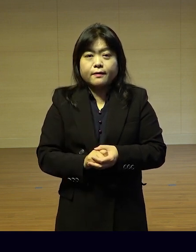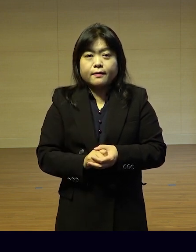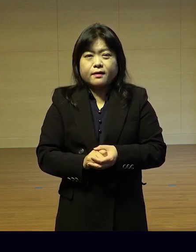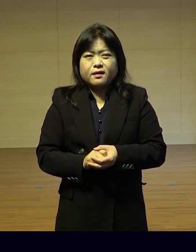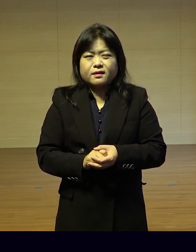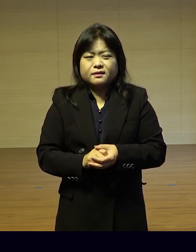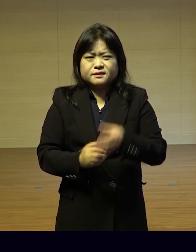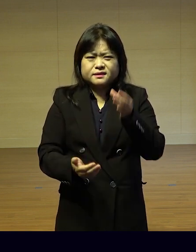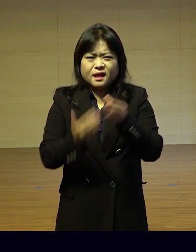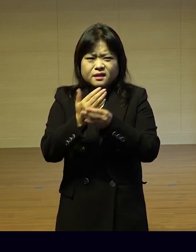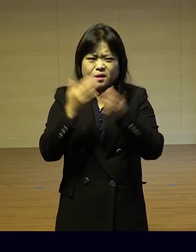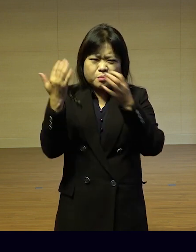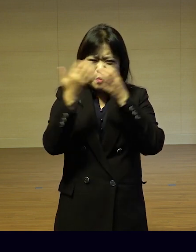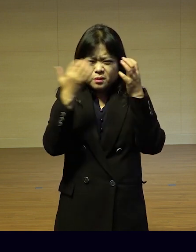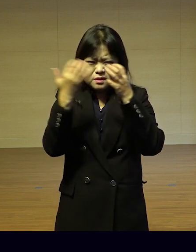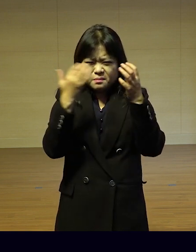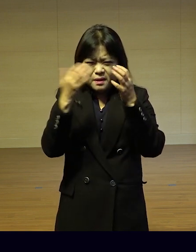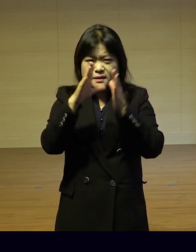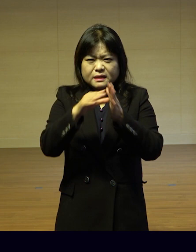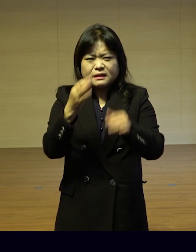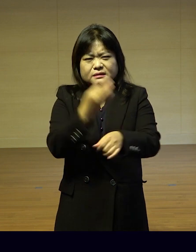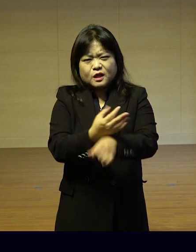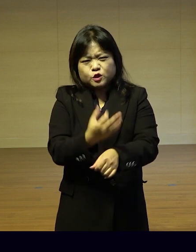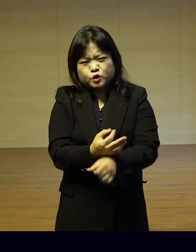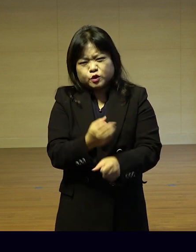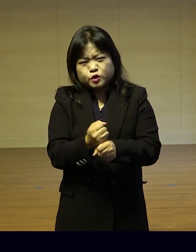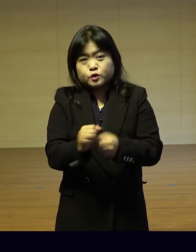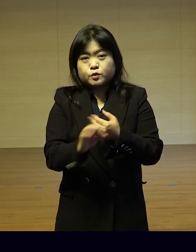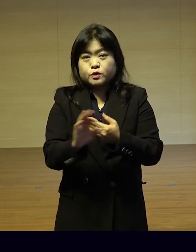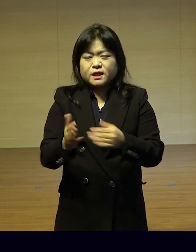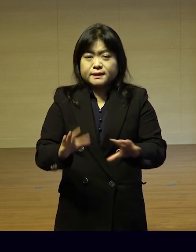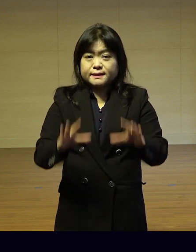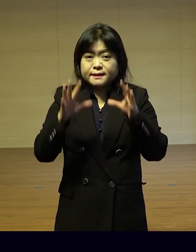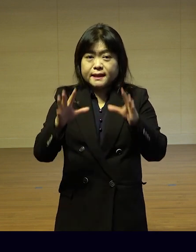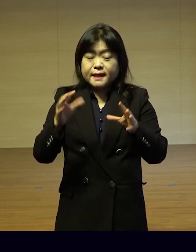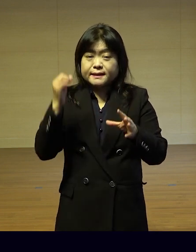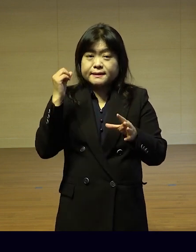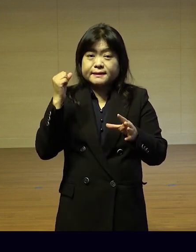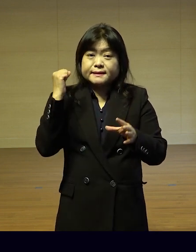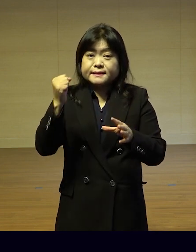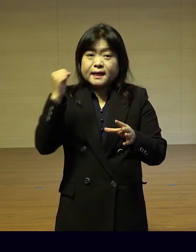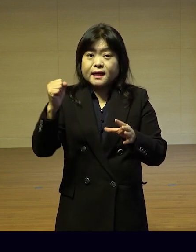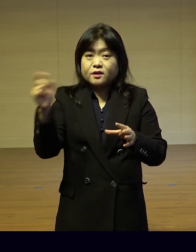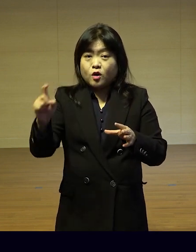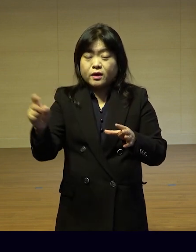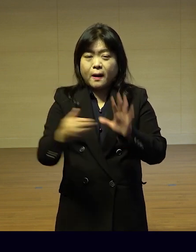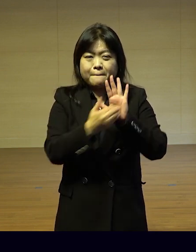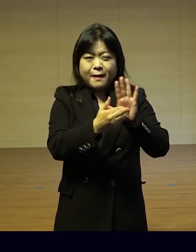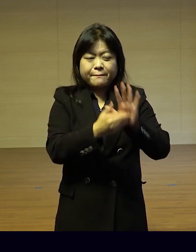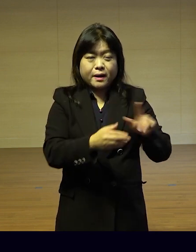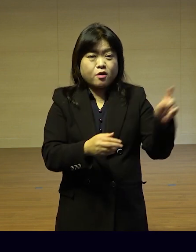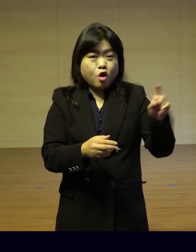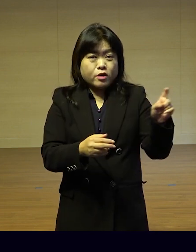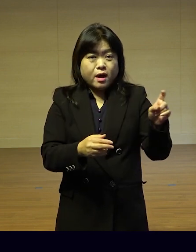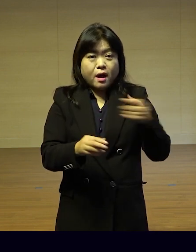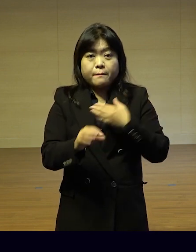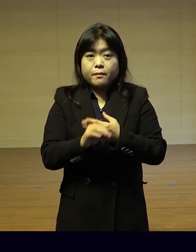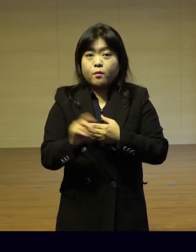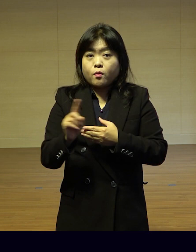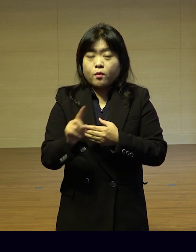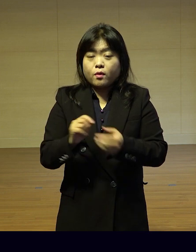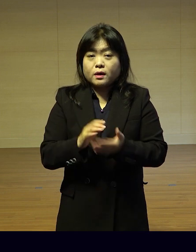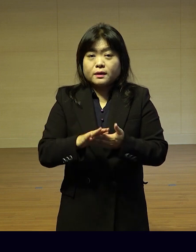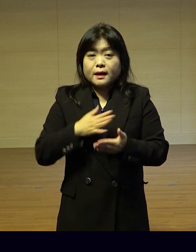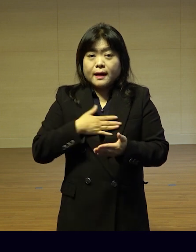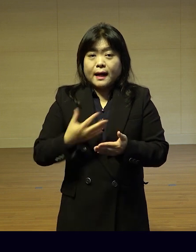사태가 복잡할 경우에 이것을 단순화시키면 되는데 이 세상에 있는 모든 창의 수를 10개라고 하고 방패가 10개가 있다고 하면은